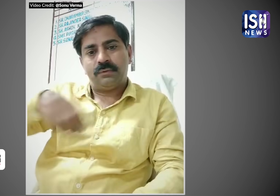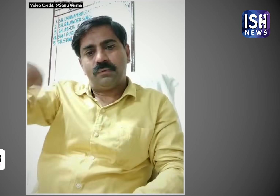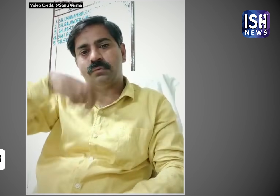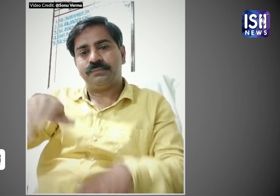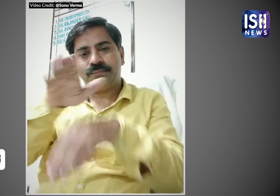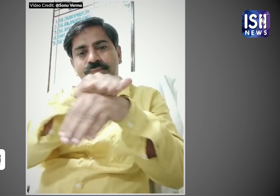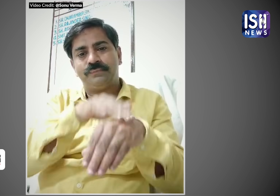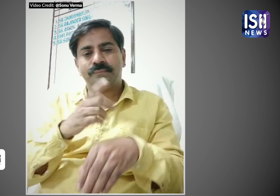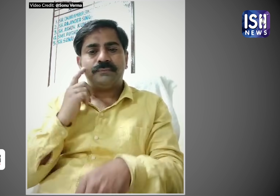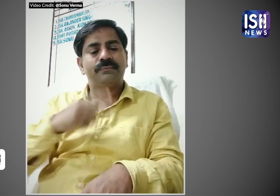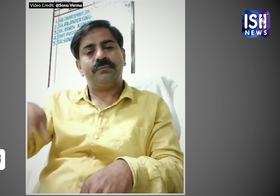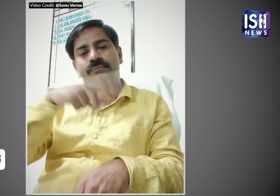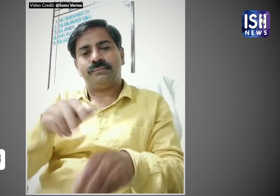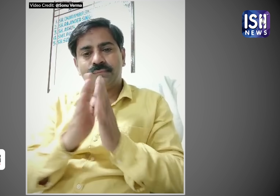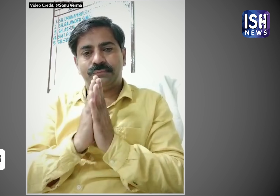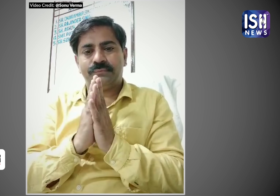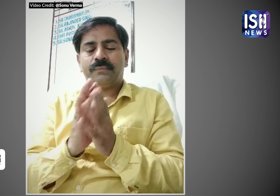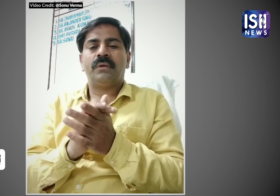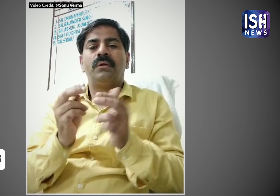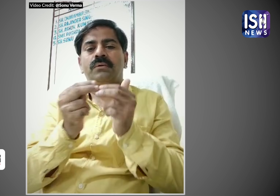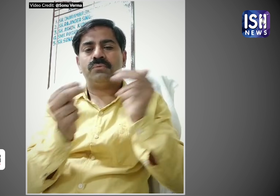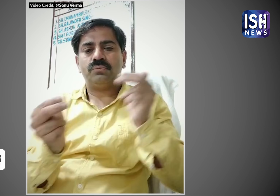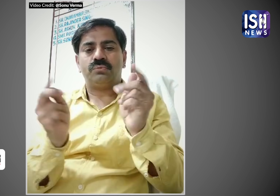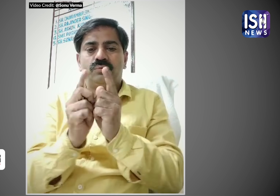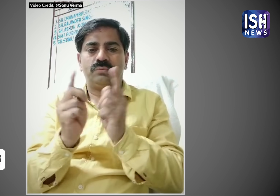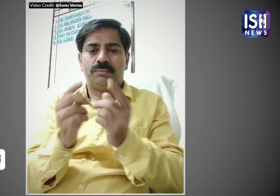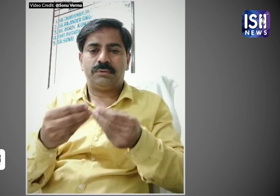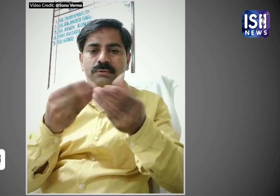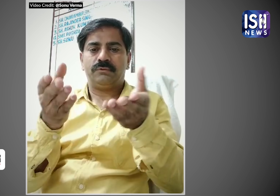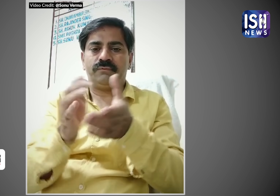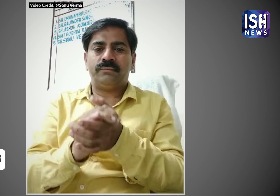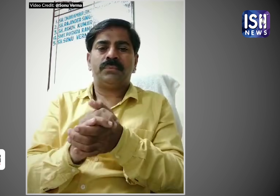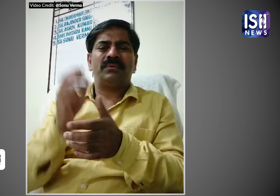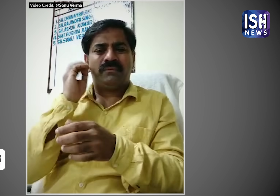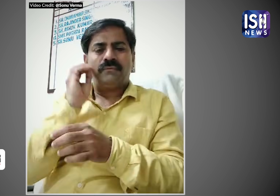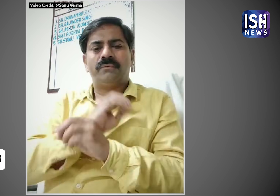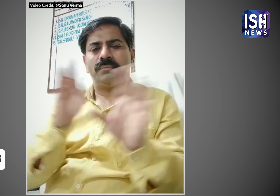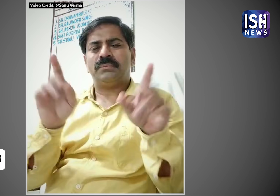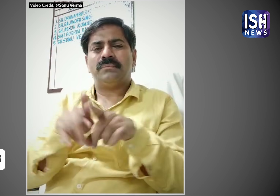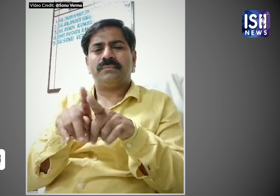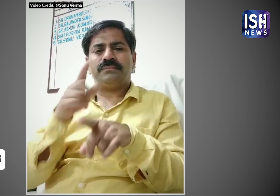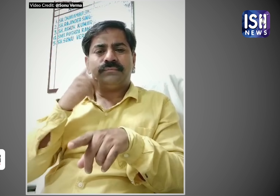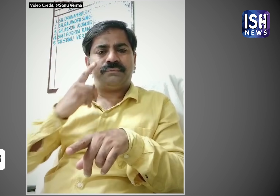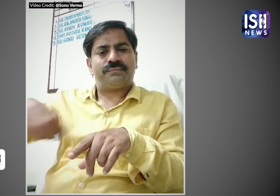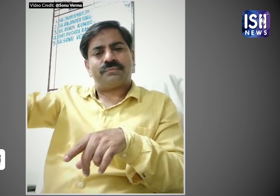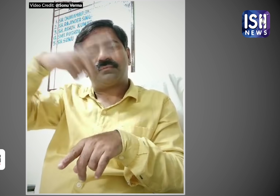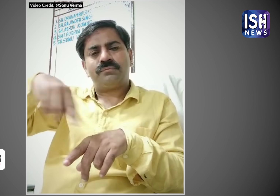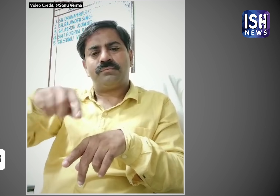सभी भारतियर डेफ मित्रों को हलो, नमस्ते आएए मैं आपको संक्षेप में बताता हूँ सरकारी और